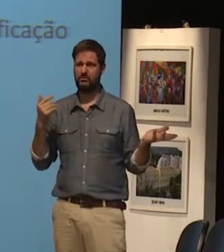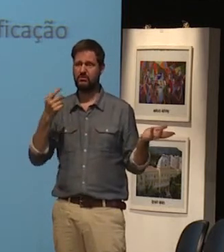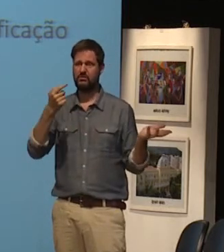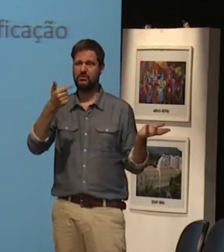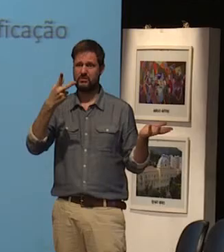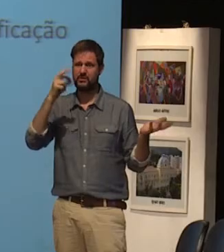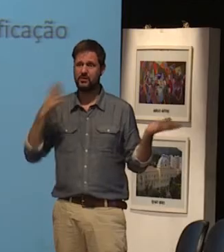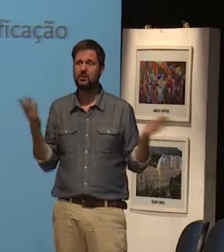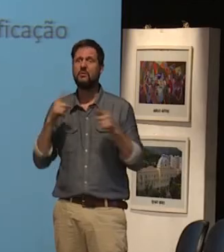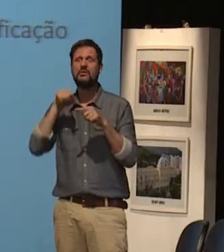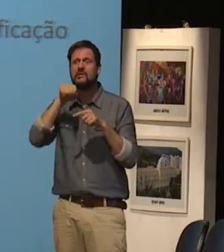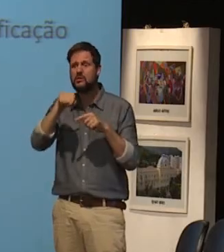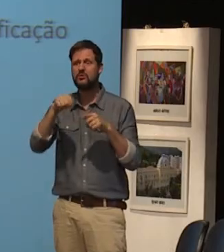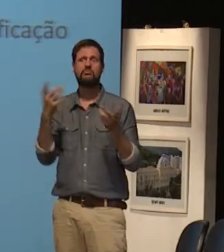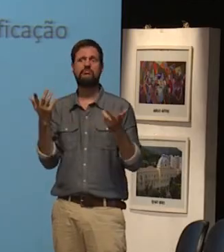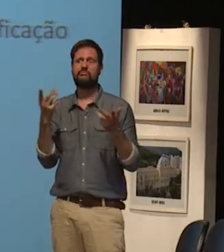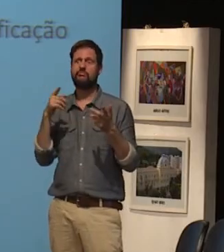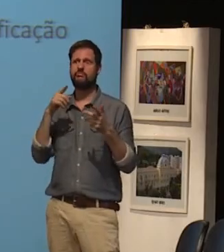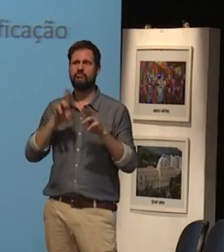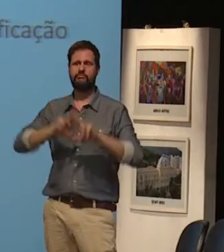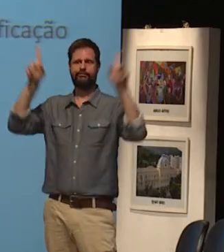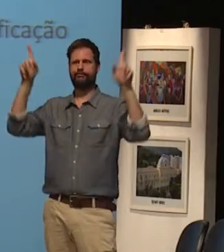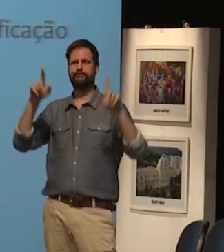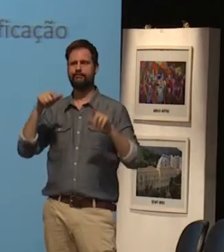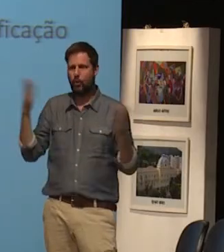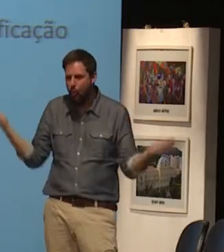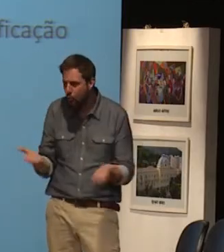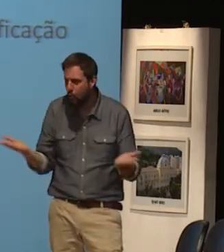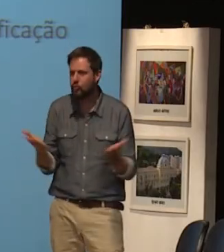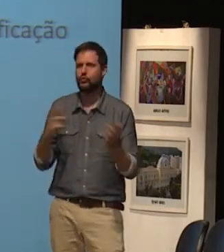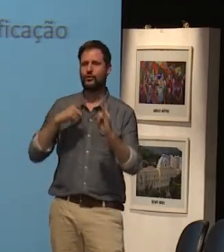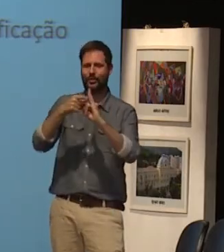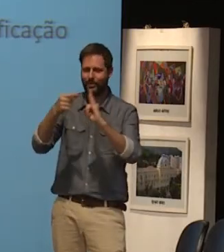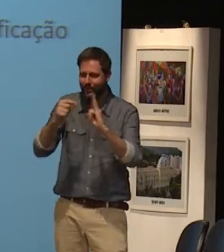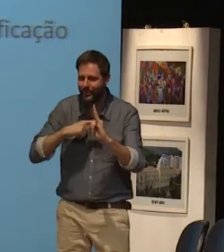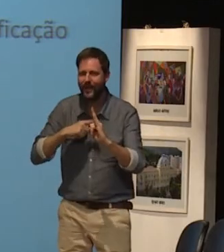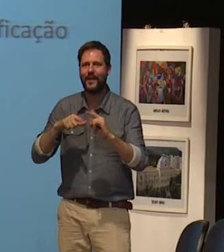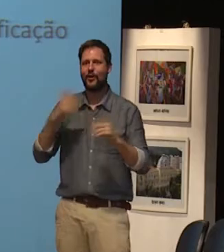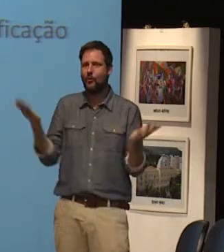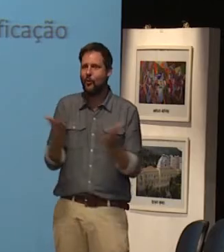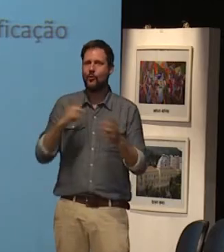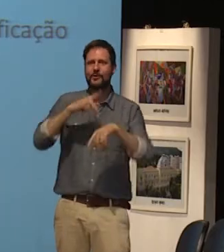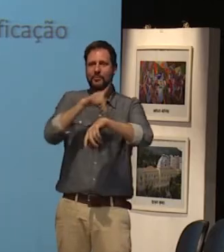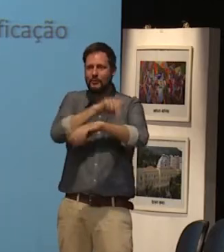20 anos, parece, atrás. Então, é muito diferente. Hoje, a gente já tem o DESU, que tem um